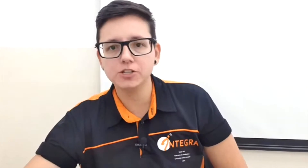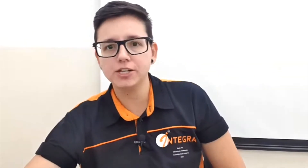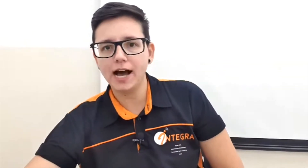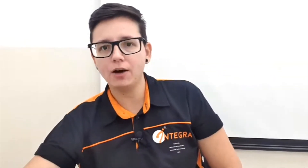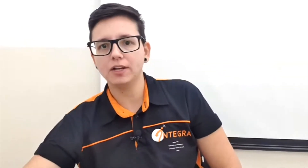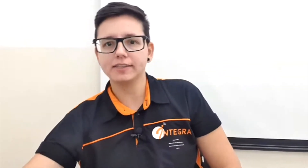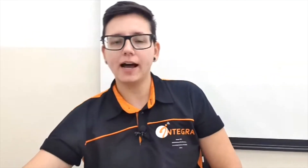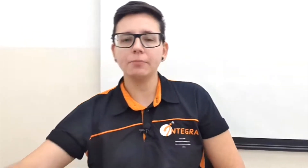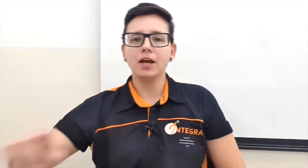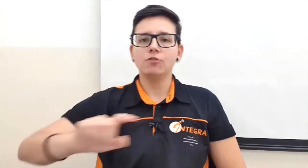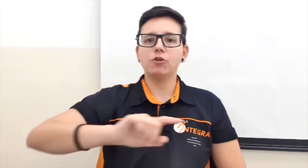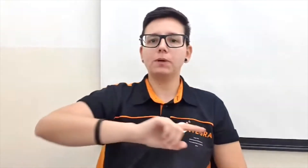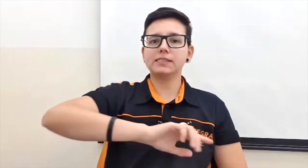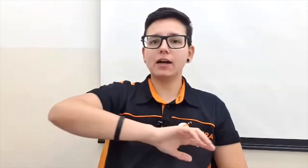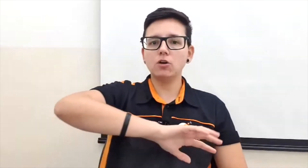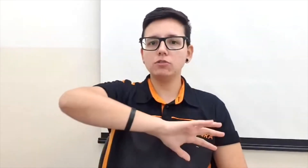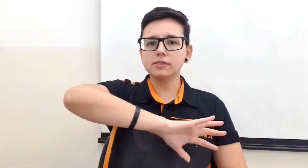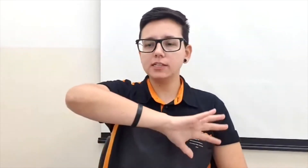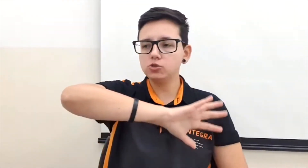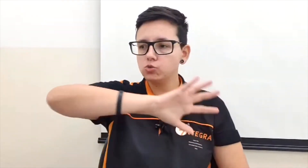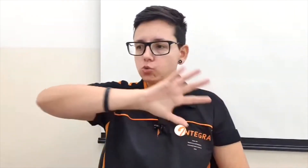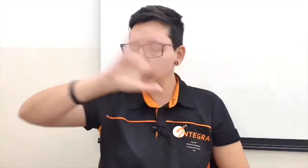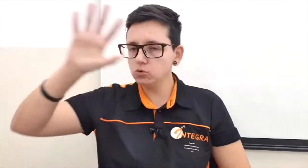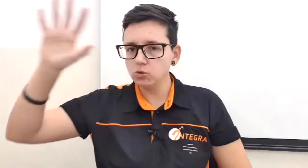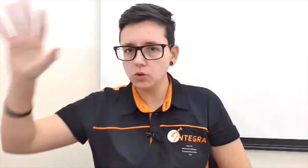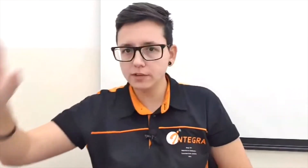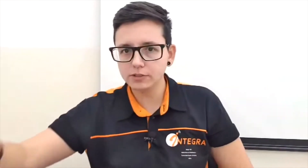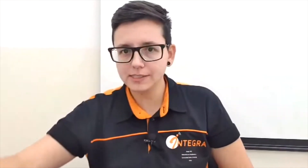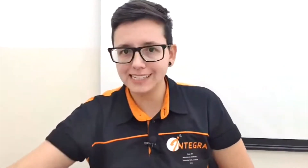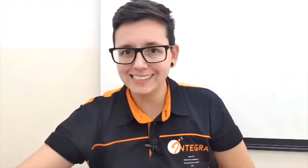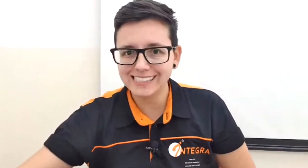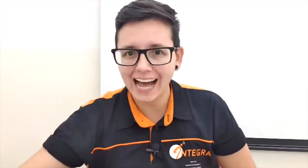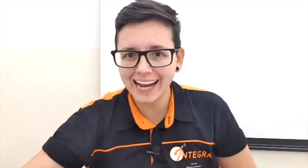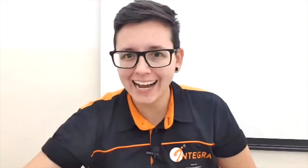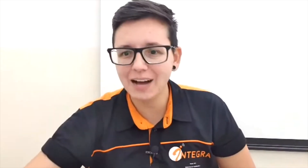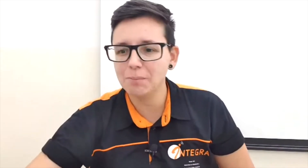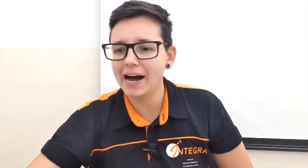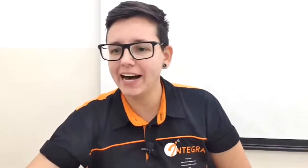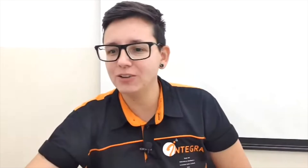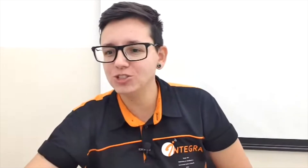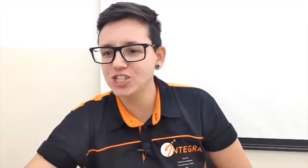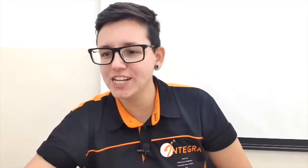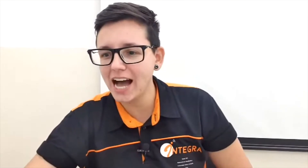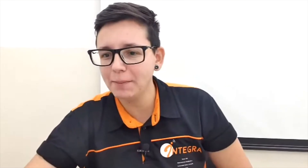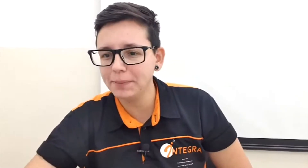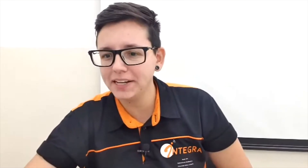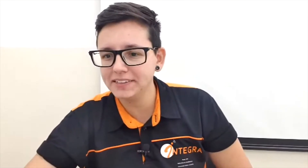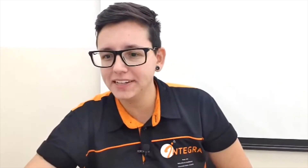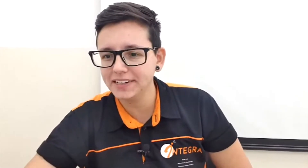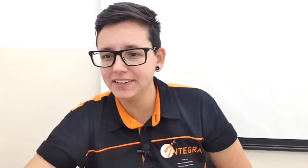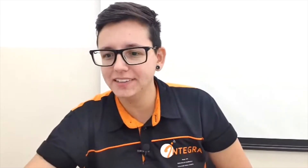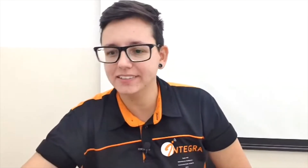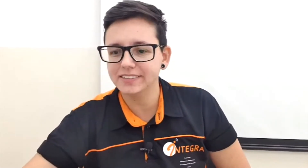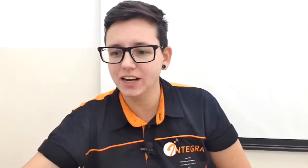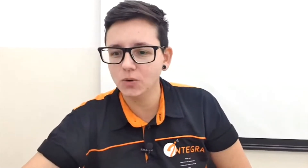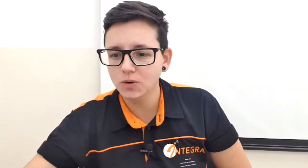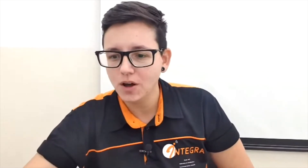da aula, tá? Vou passar com vocês tudo o que vocês acabaram de aprender. Então,